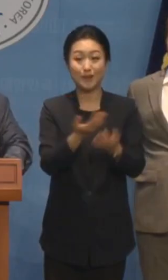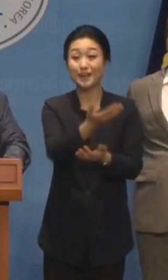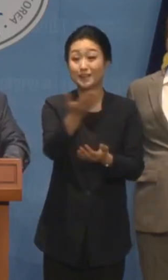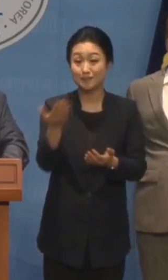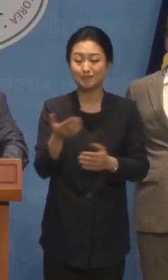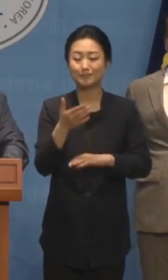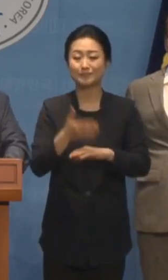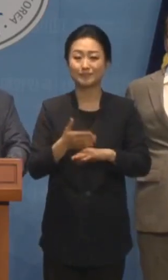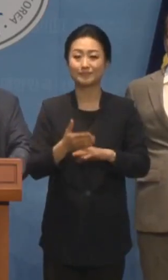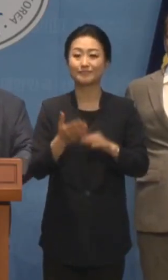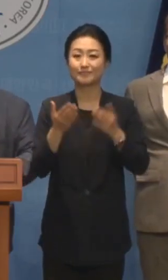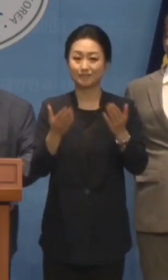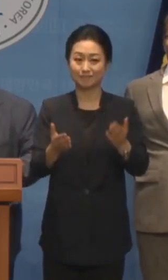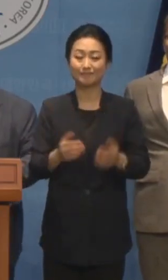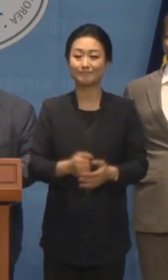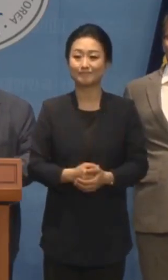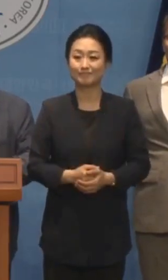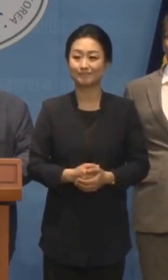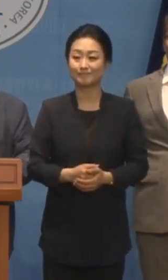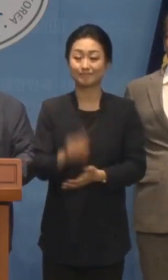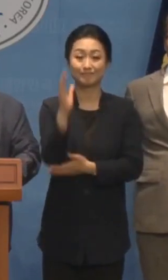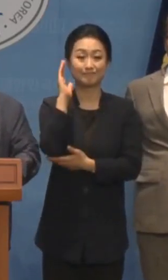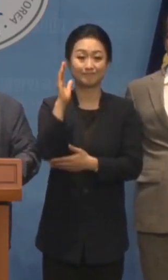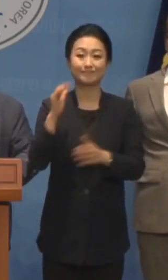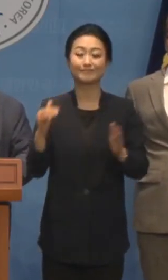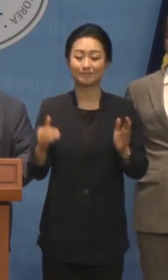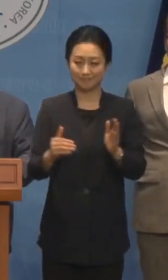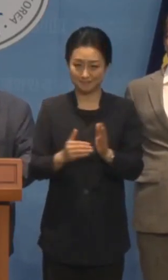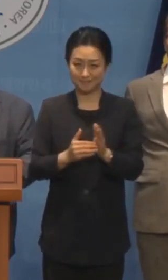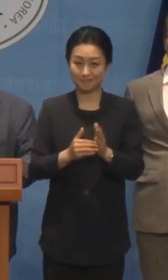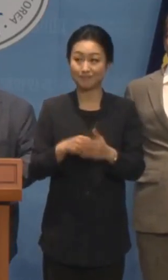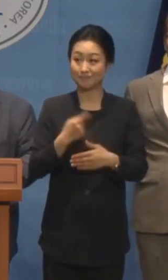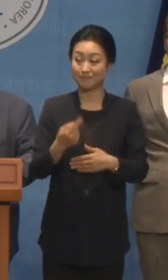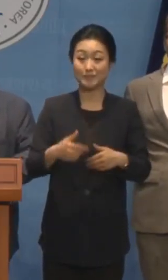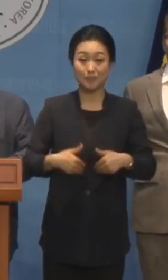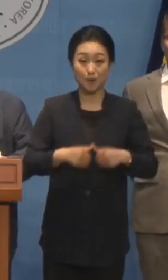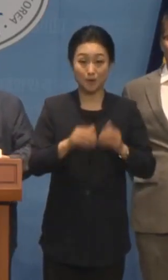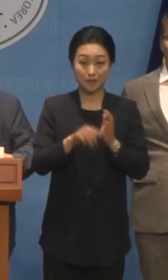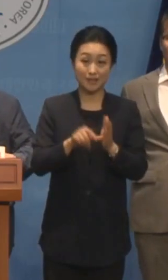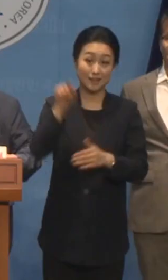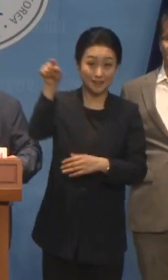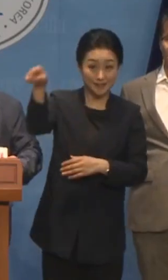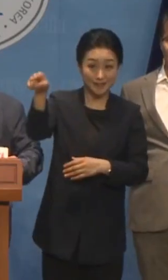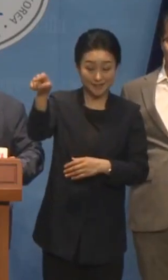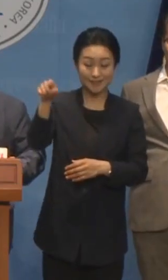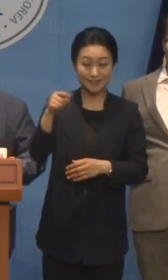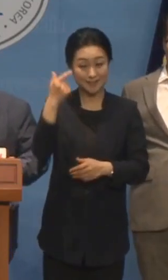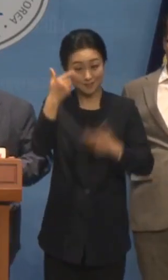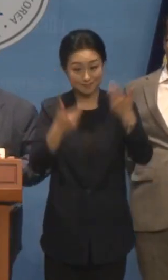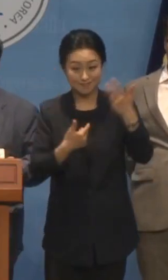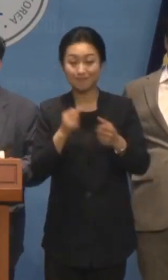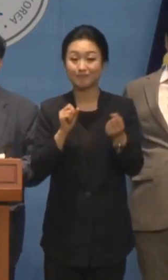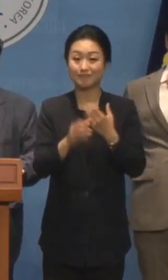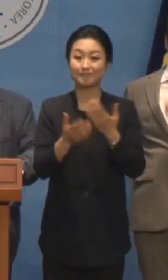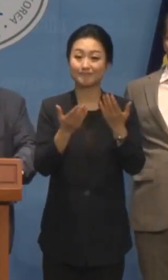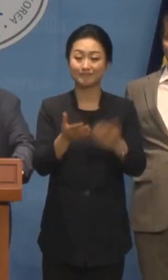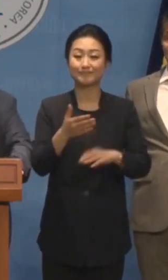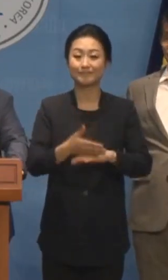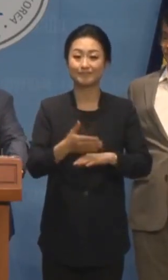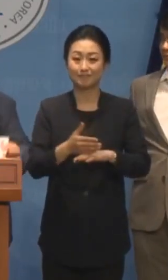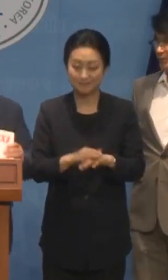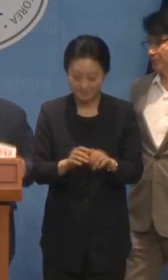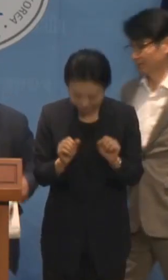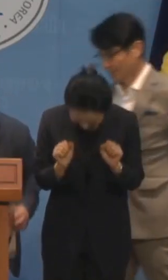여러분 고맙습니다. 그럼 오늘 여기서 기자회견을 마치고 필요하면 브리핑장에서 추가 브리핑을 하도록 하겠습니다.